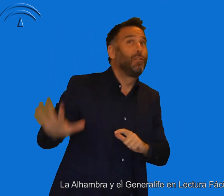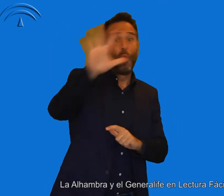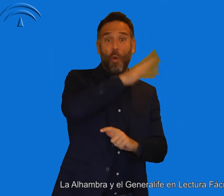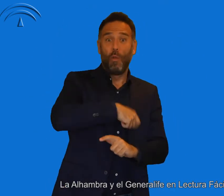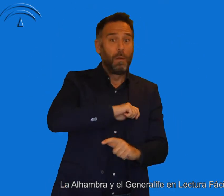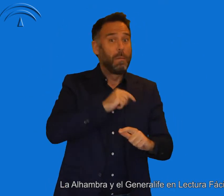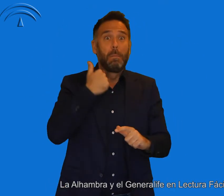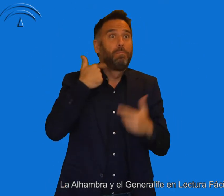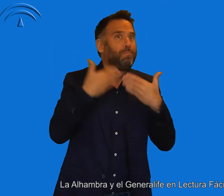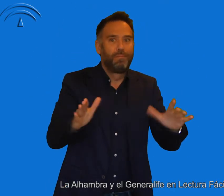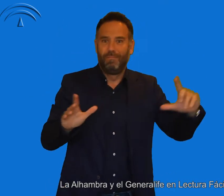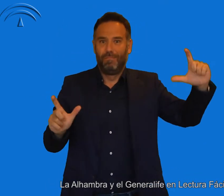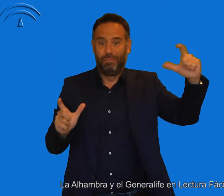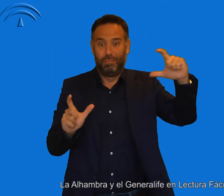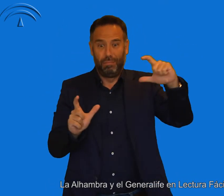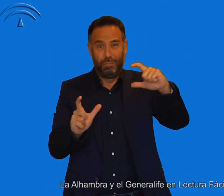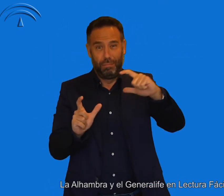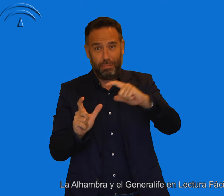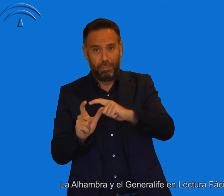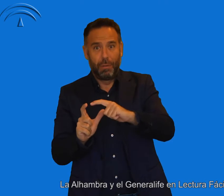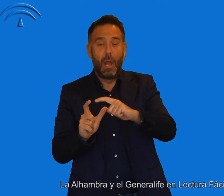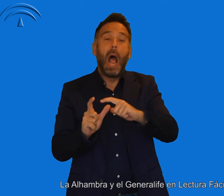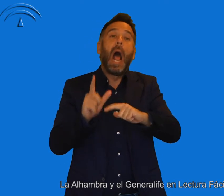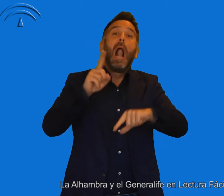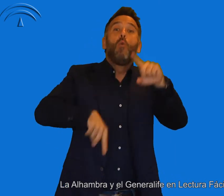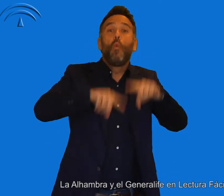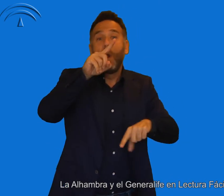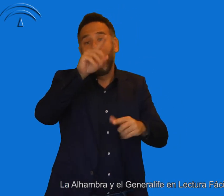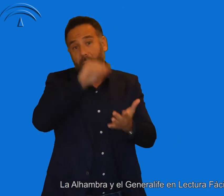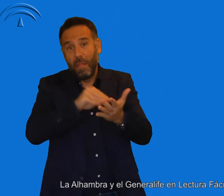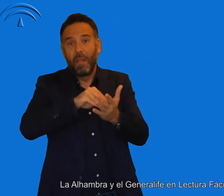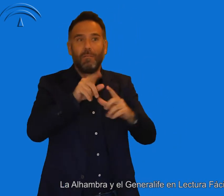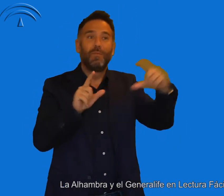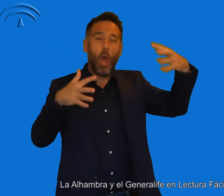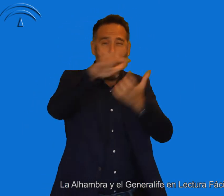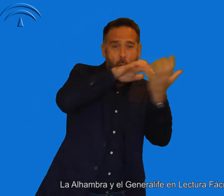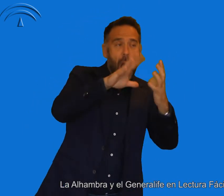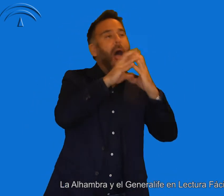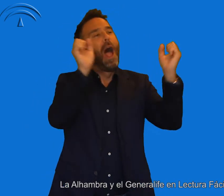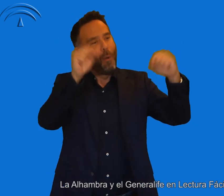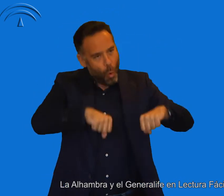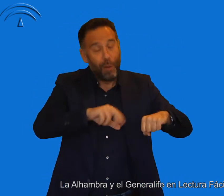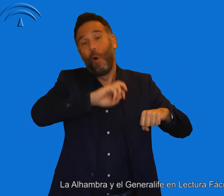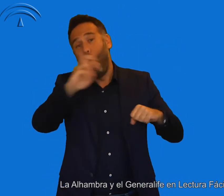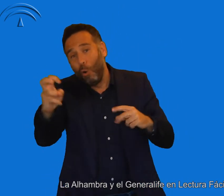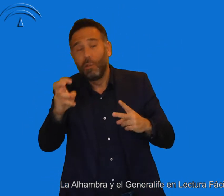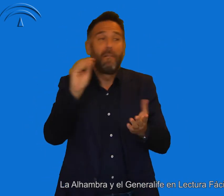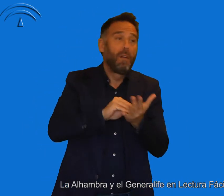casi todo el territorio. Unas veces hacían acuerdo con los reyes cristianos y otras